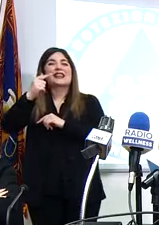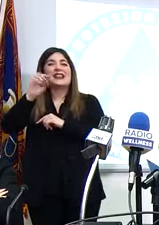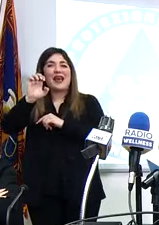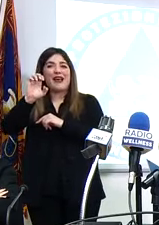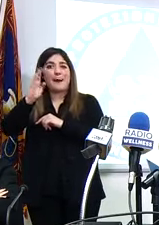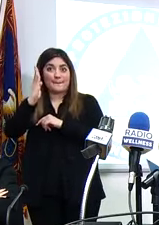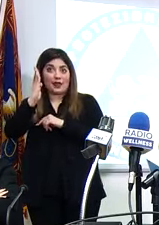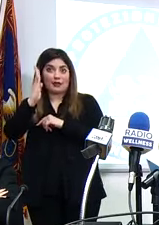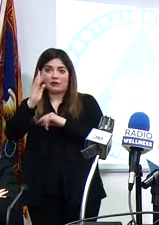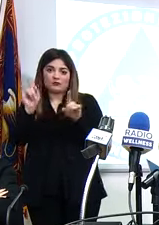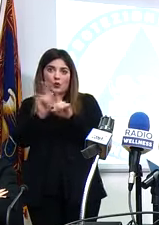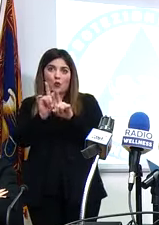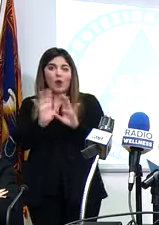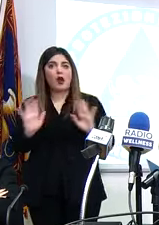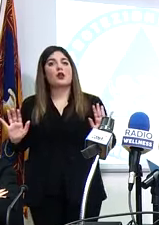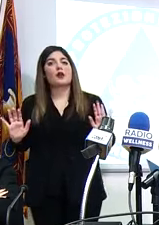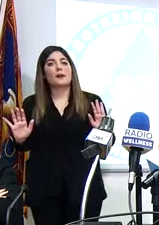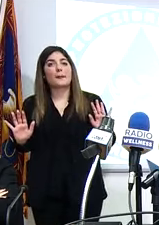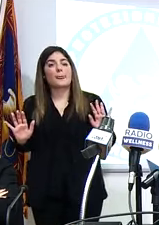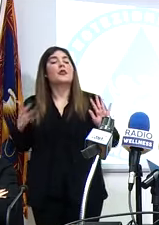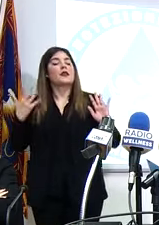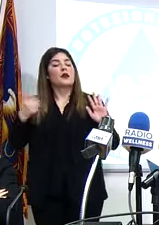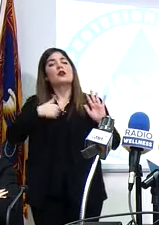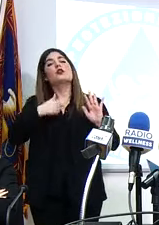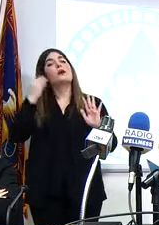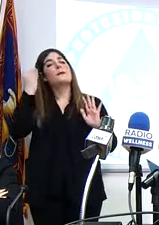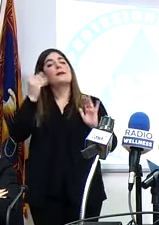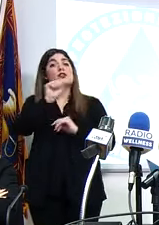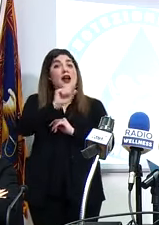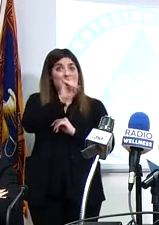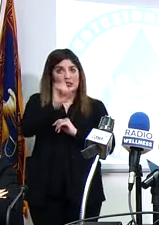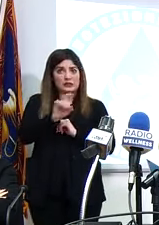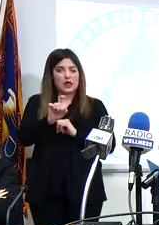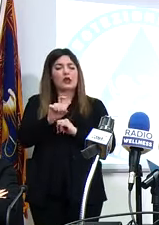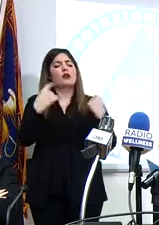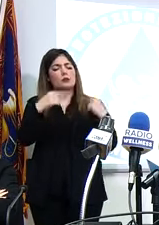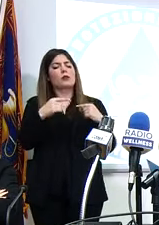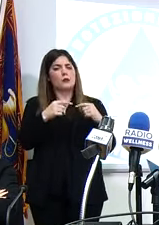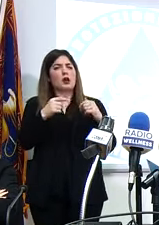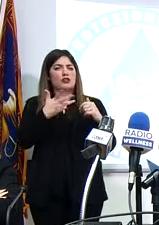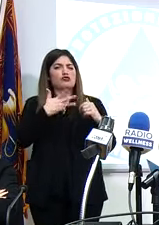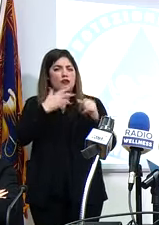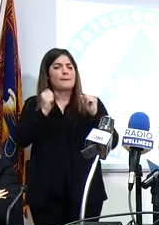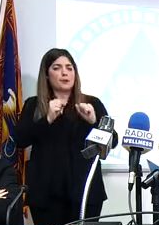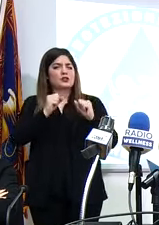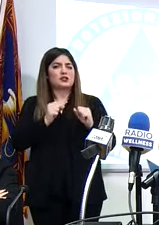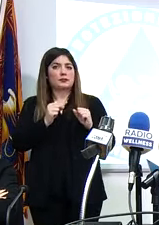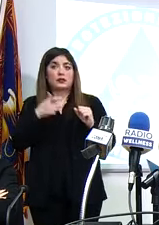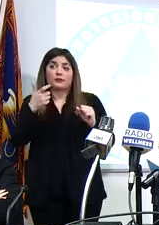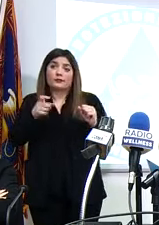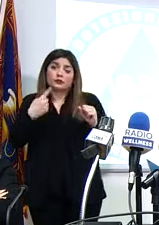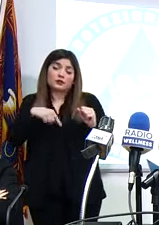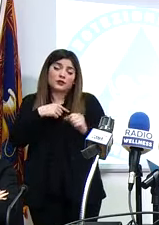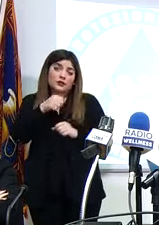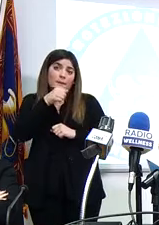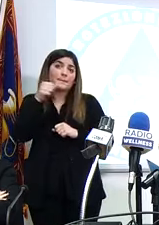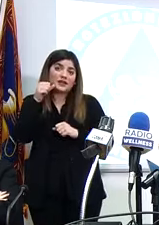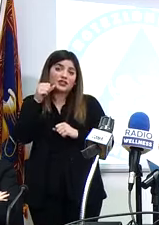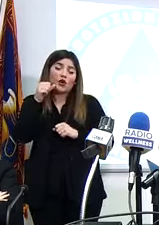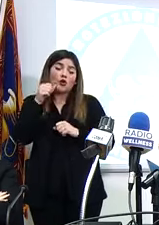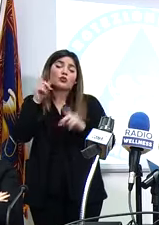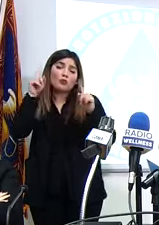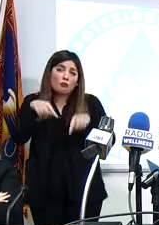ecco, io credo che AstraZeneca abbia possibilità di venire, perché in questo momento abbiamo bisogno anche di un altro vaccino, oltre